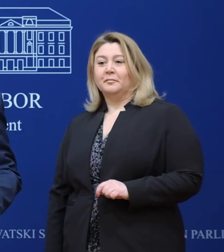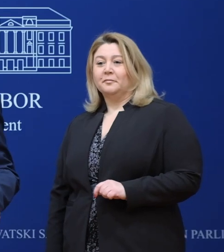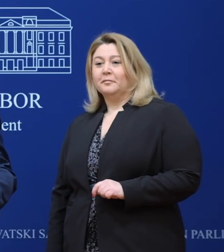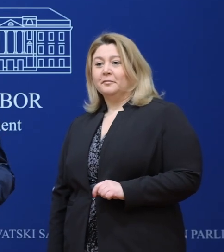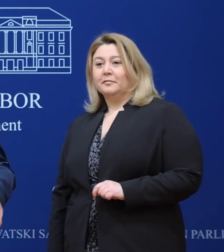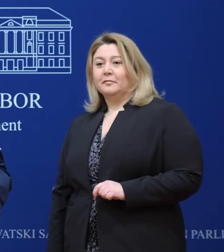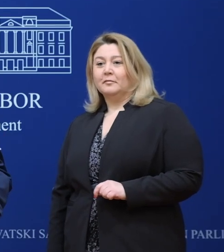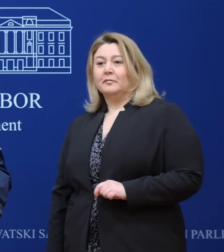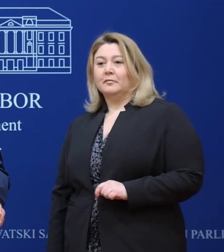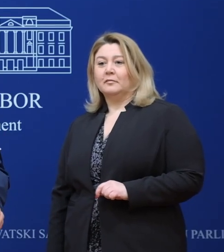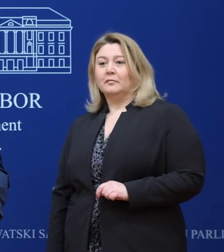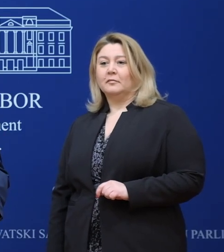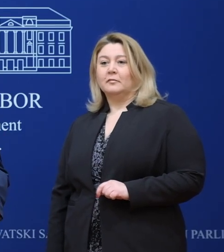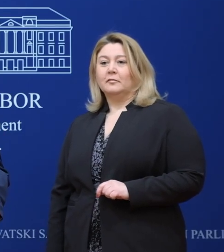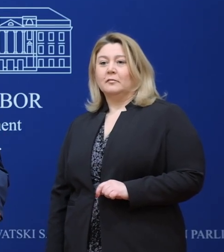Pa nećemo mi